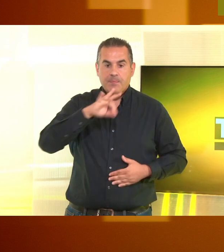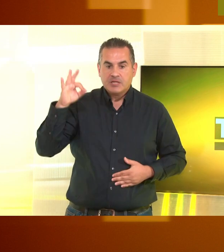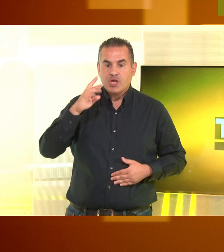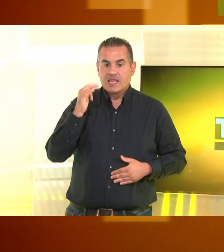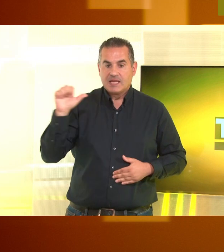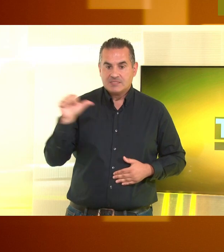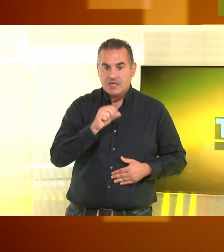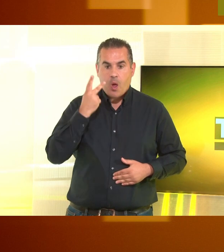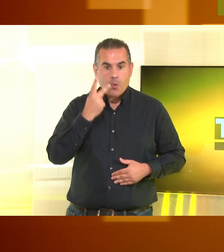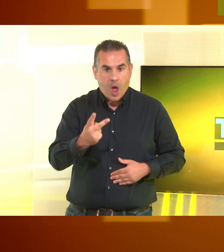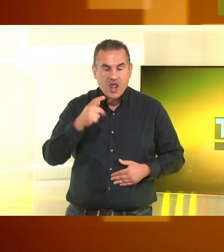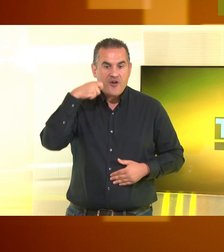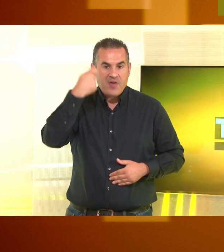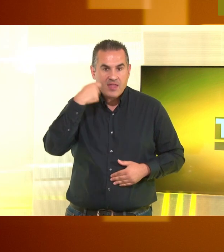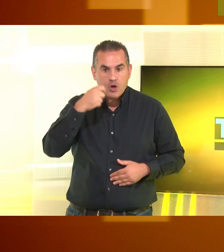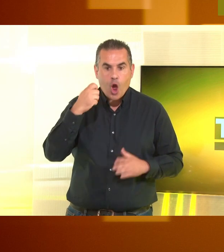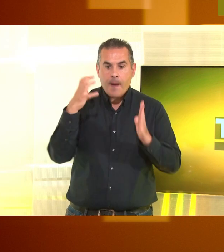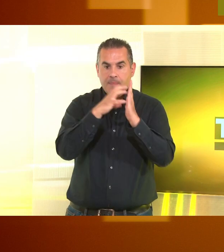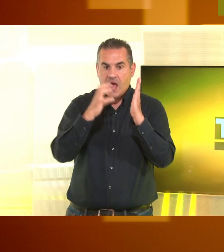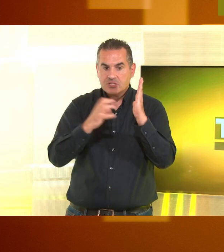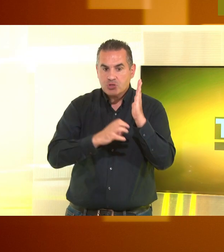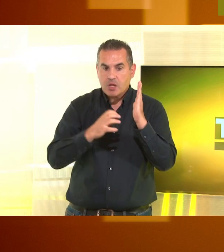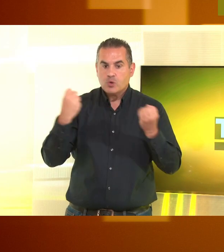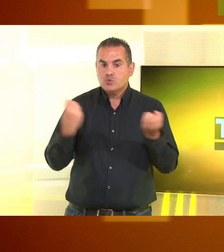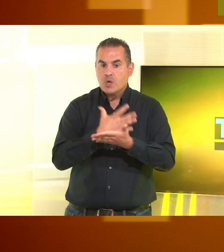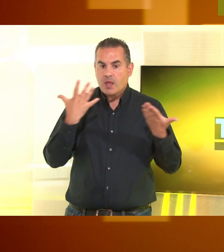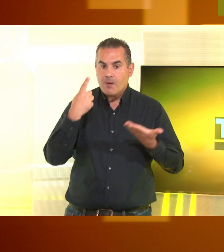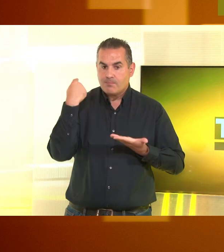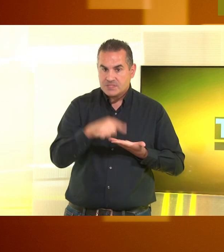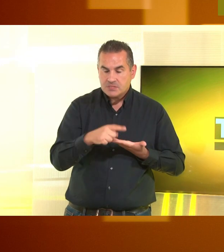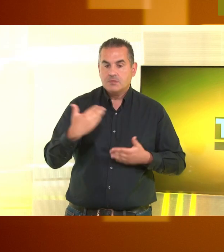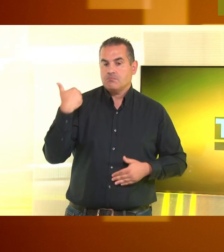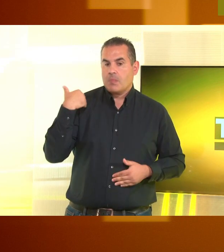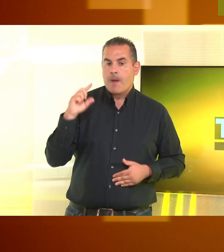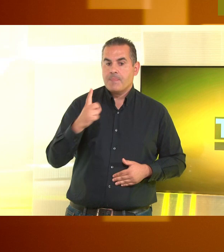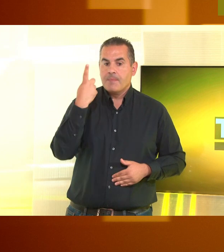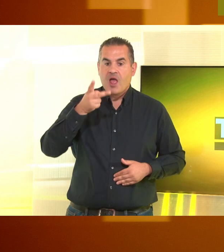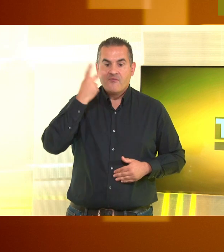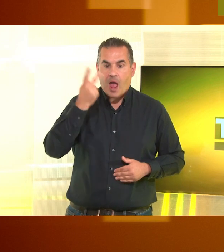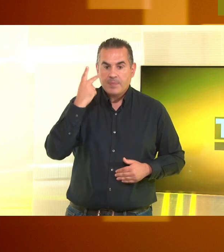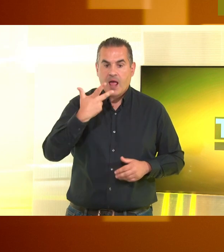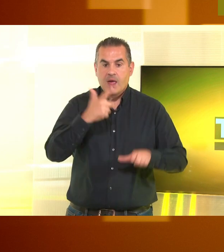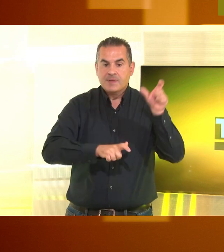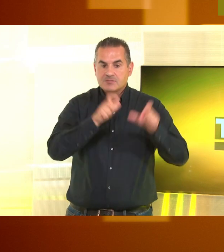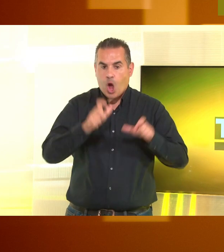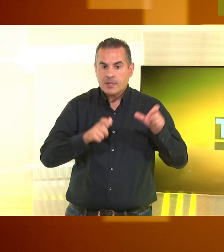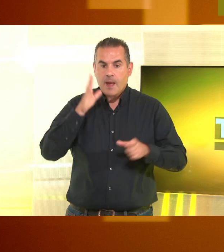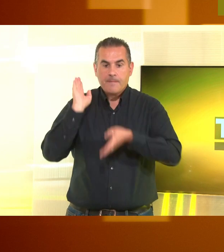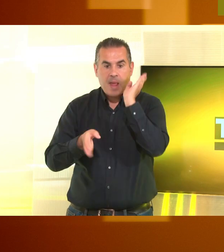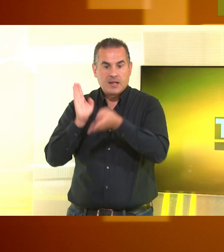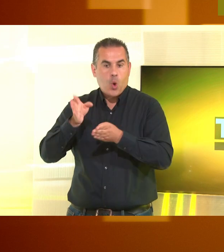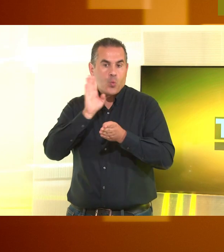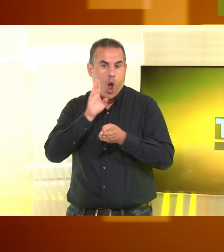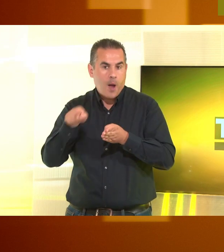gambe, non è mai uscito dall'ospedale e vive in condizioni critiche. Secondo quanto ricostruito dalle indagini della Procura della Repubblica di Tempio,